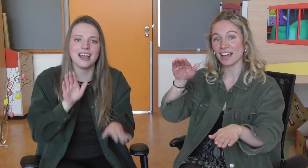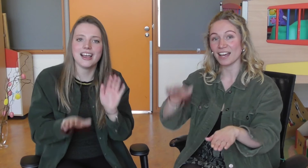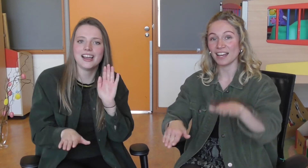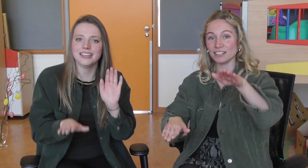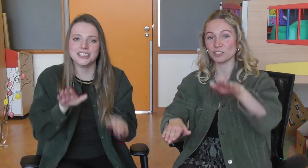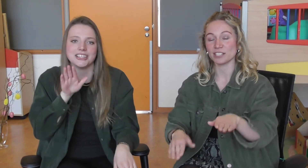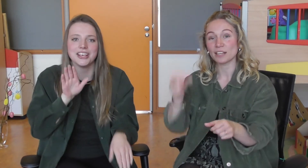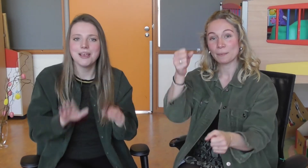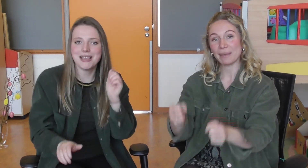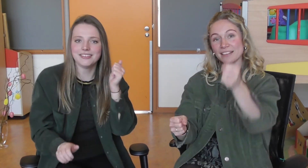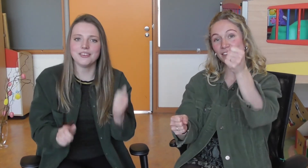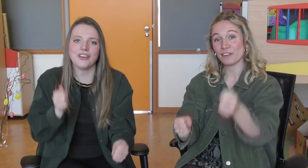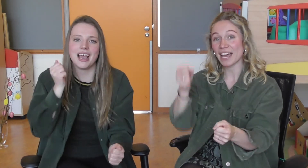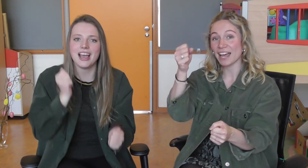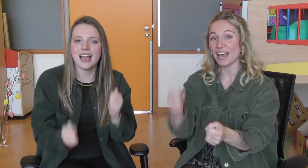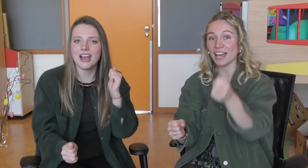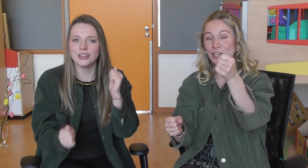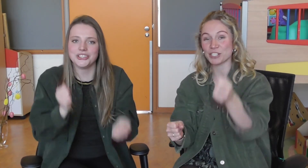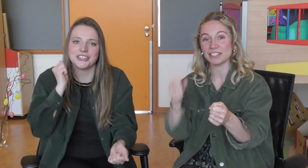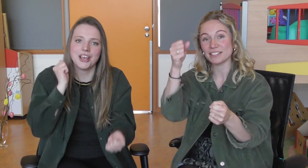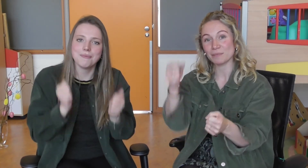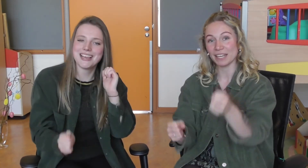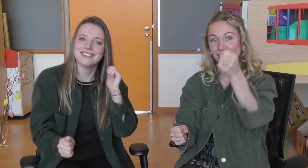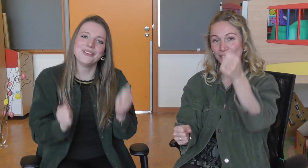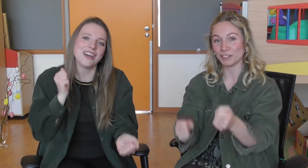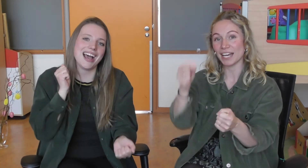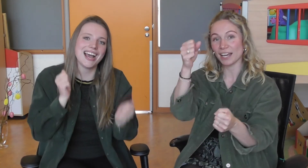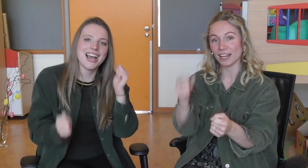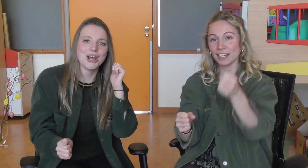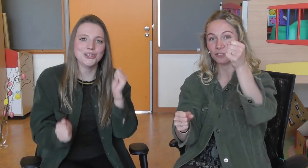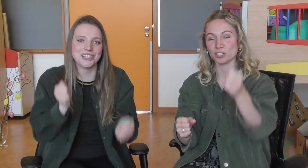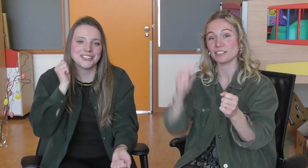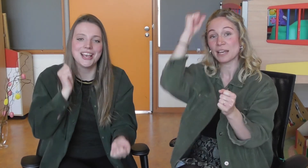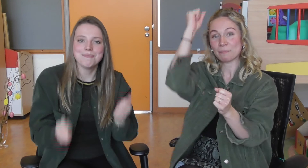Yes.